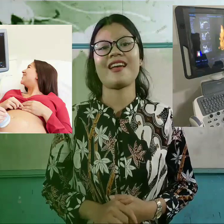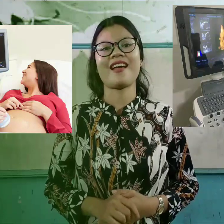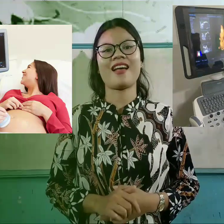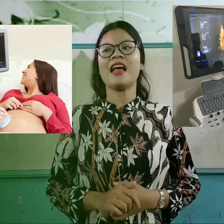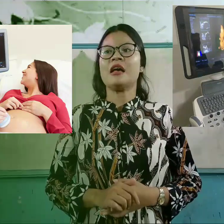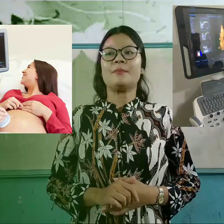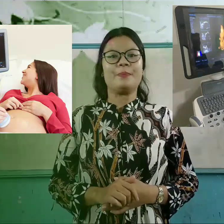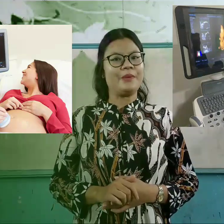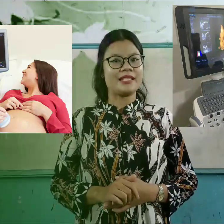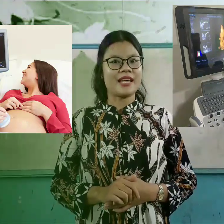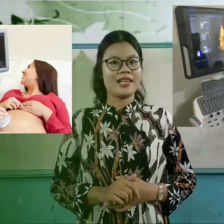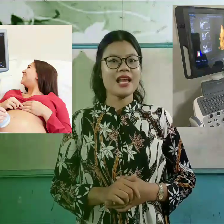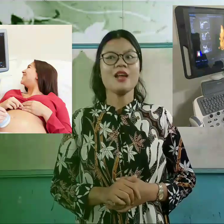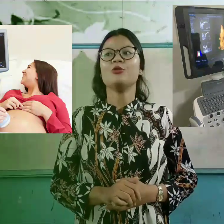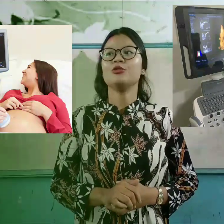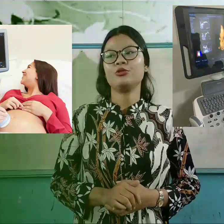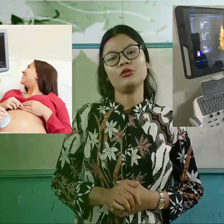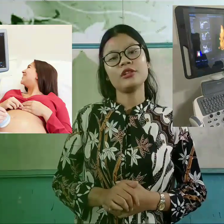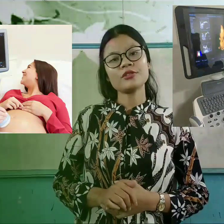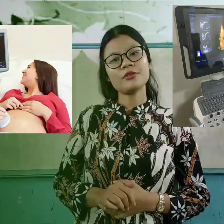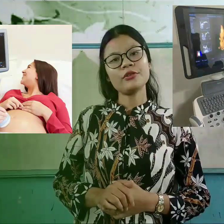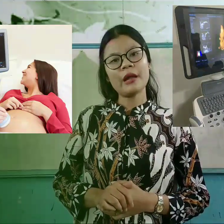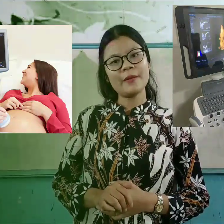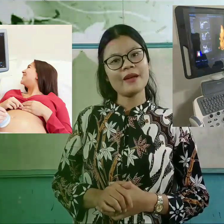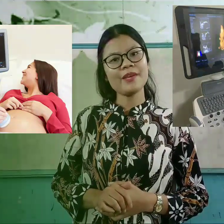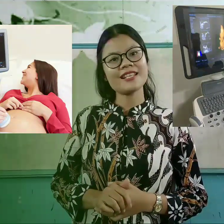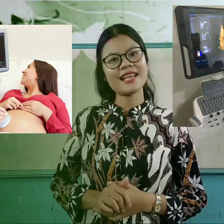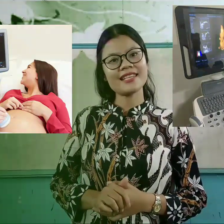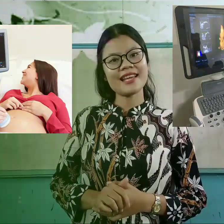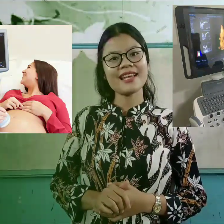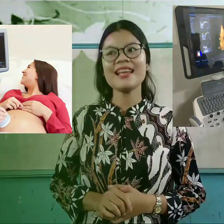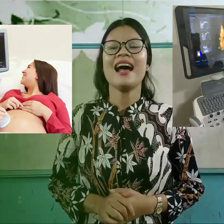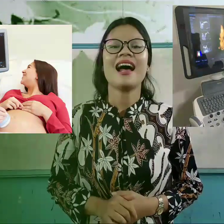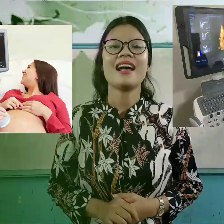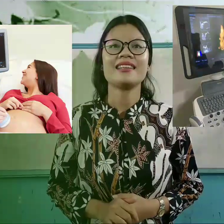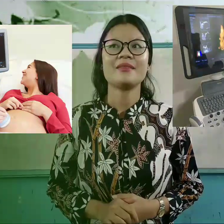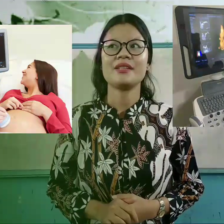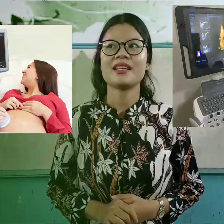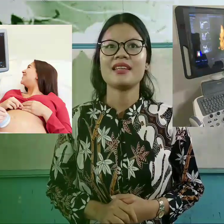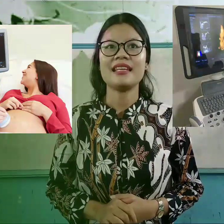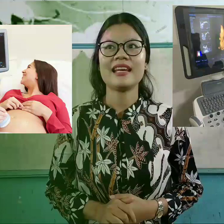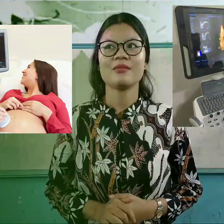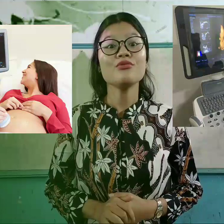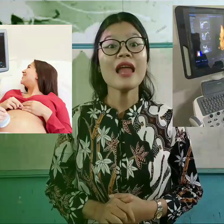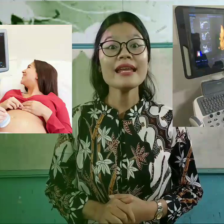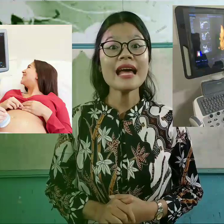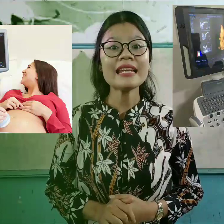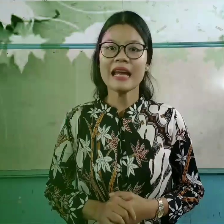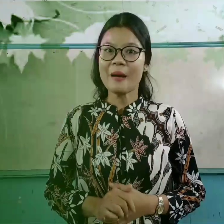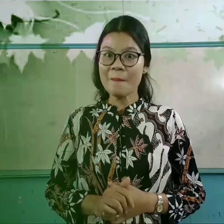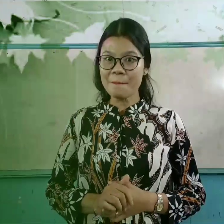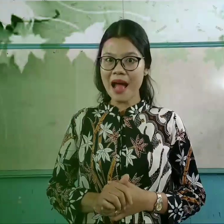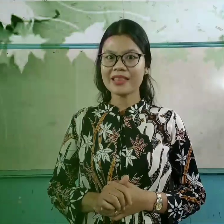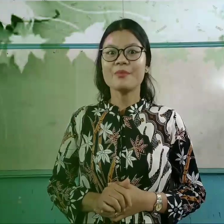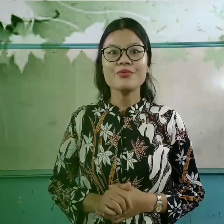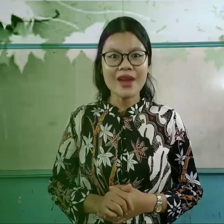Ya, biasanya untuk ultrasonografi yang biasanya hanya bisa dilihat mulai dari 4